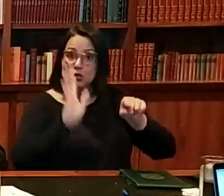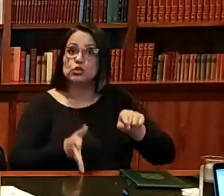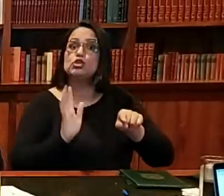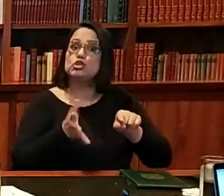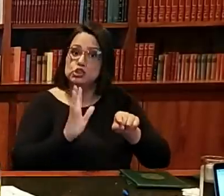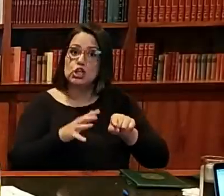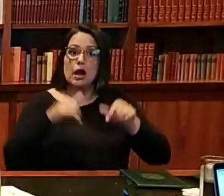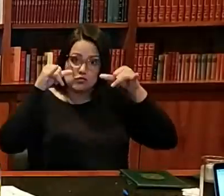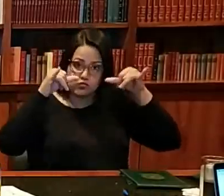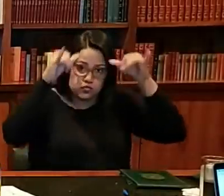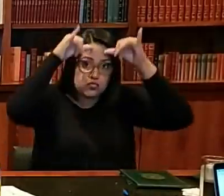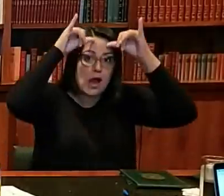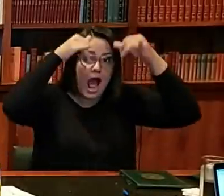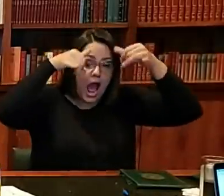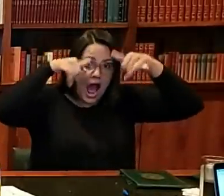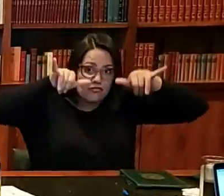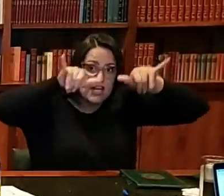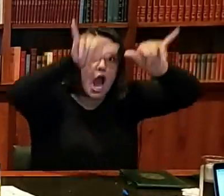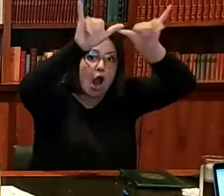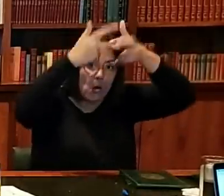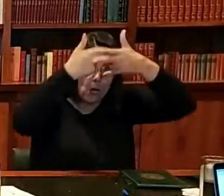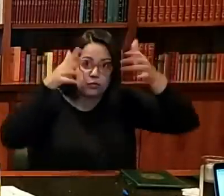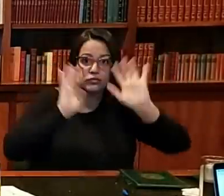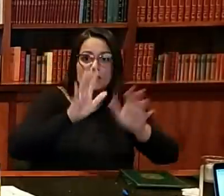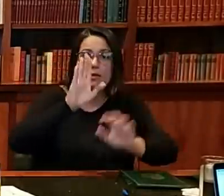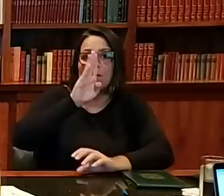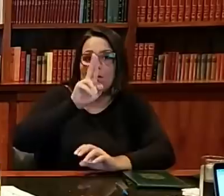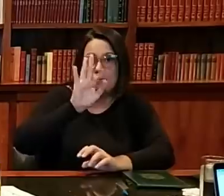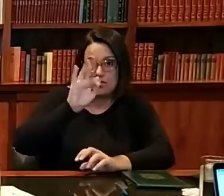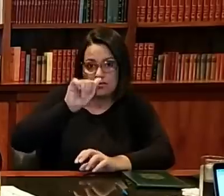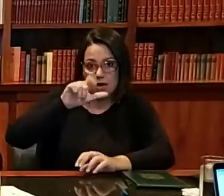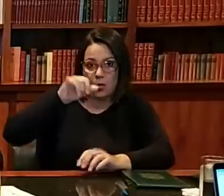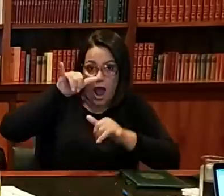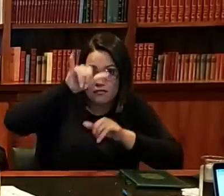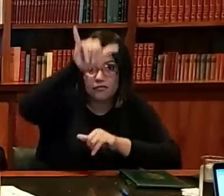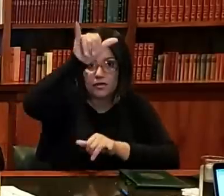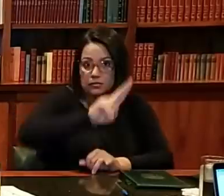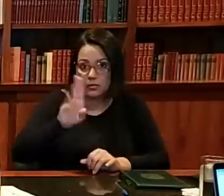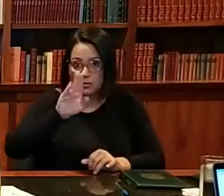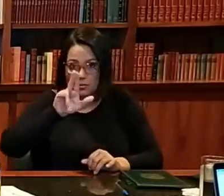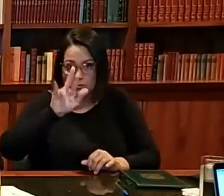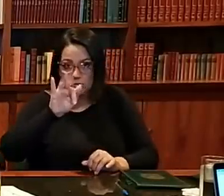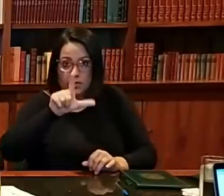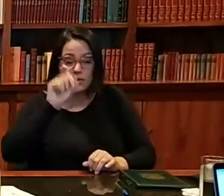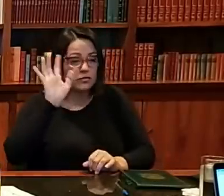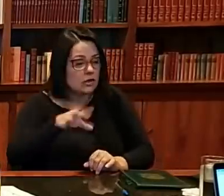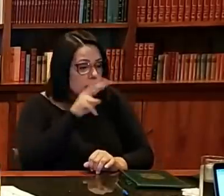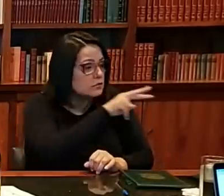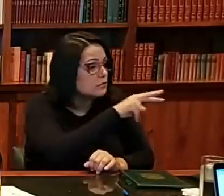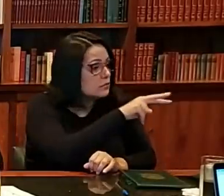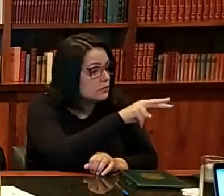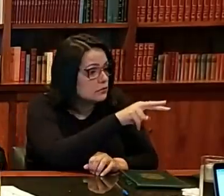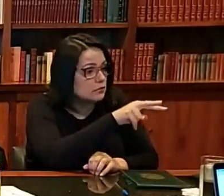tá? Você vai ver que nesse percurso todo, deve ter na faixa de 1.000 quilômetros, sei, mais ou menos aí, você não enxerga